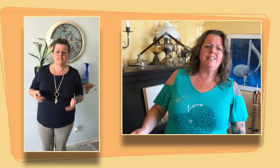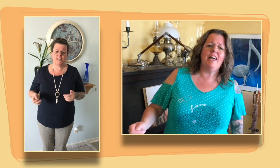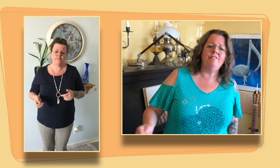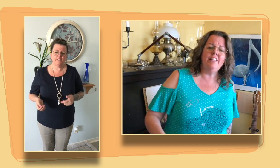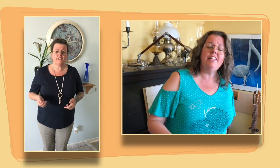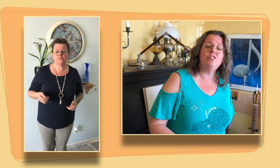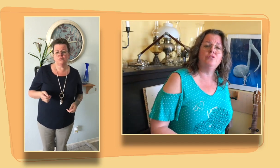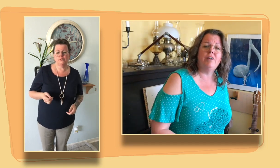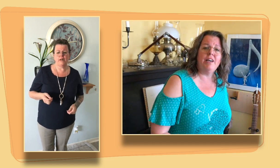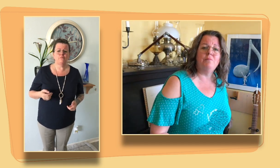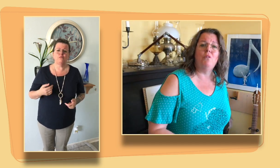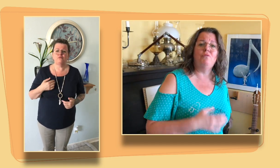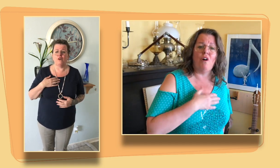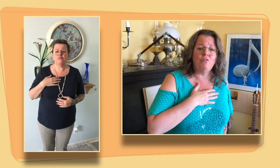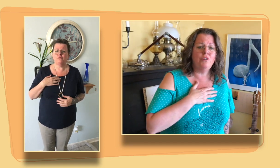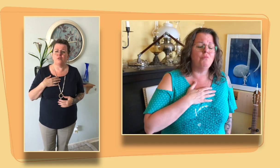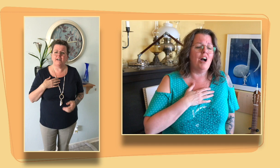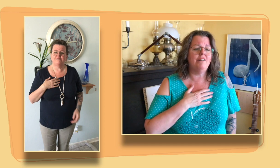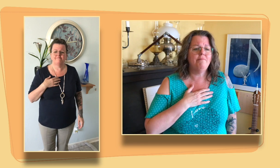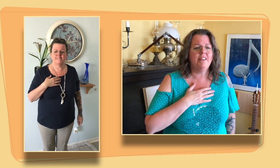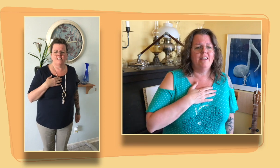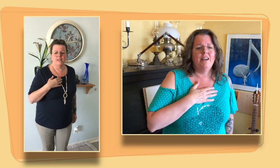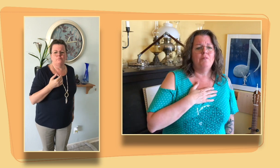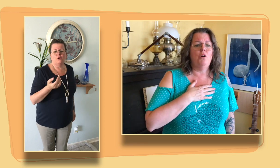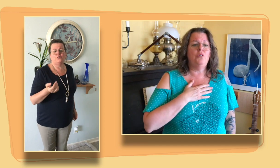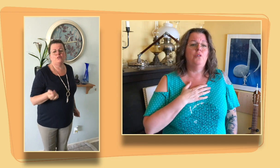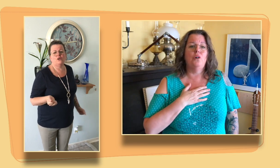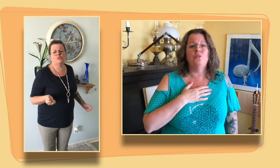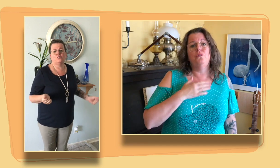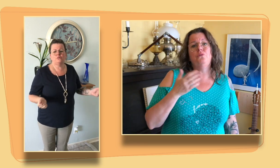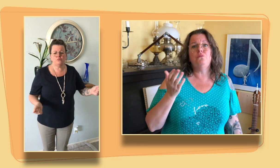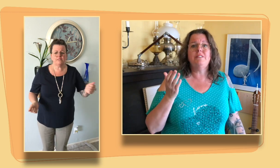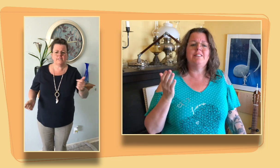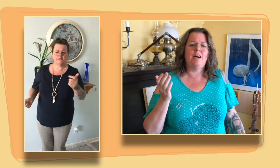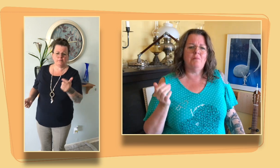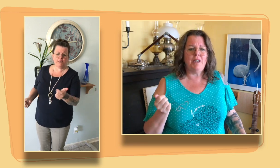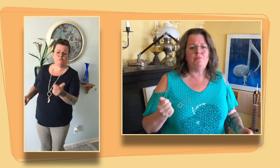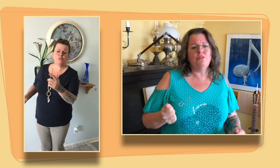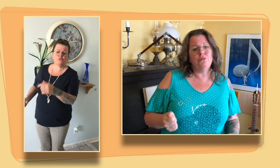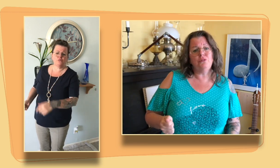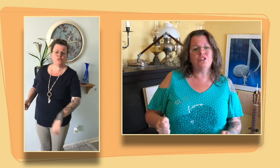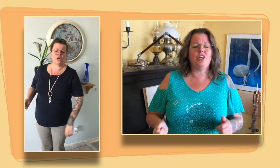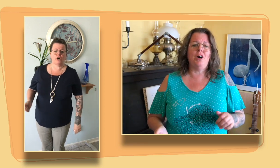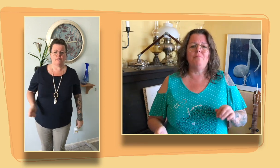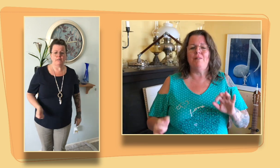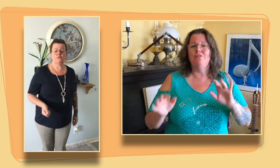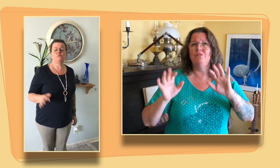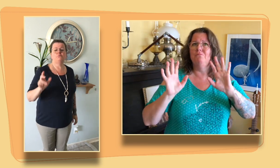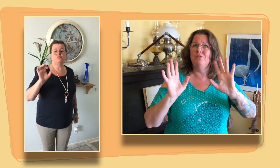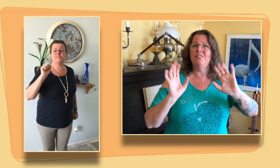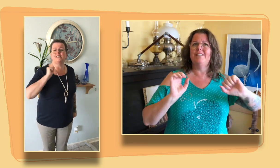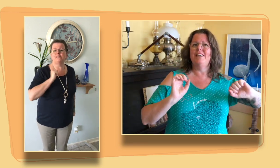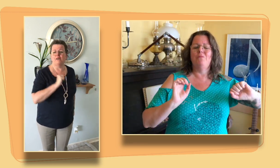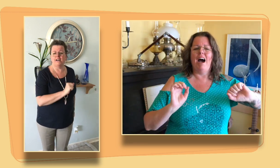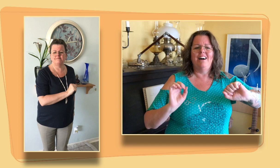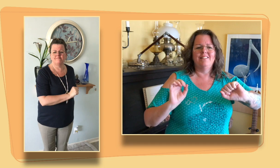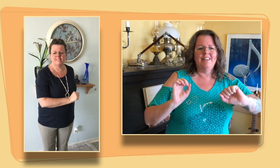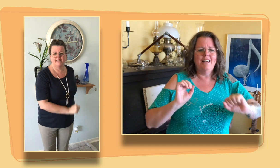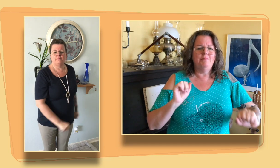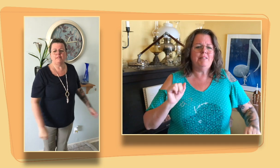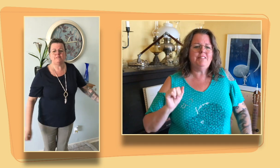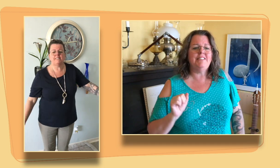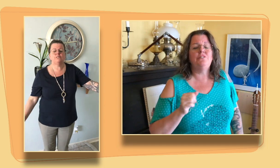je t'aime, la vie que tu aimes au fond de moi, me donne tous ces emblèmes, me touche quand même du bout de ses